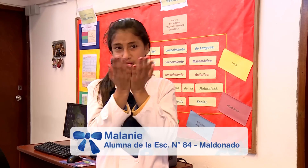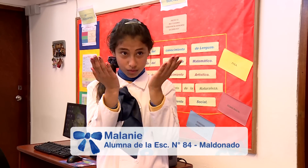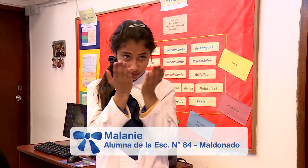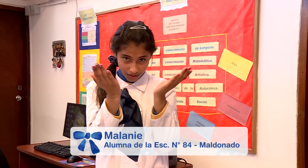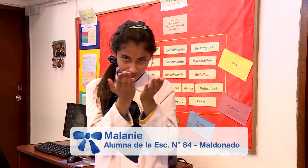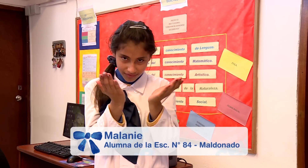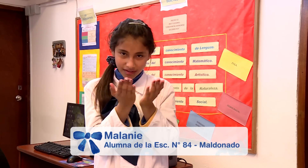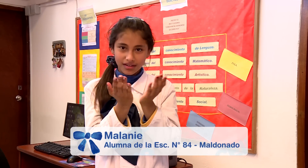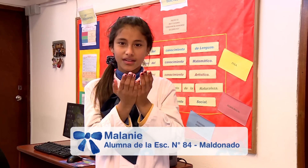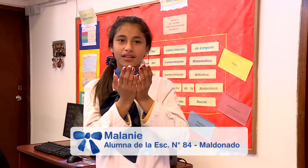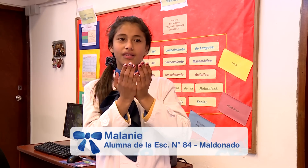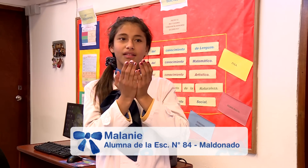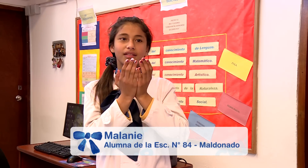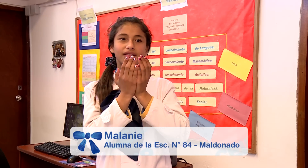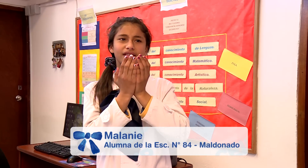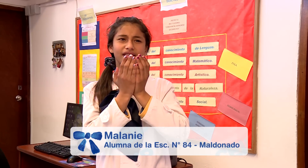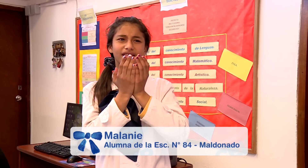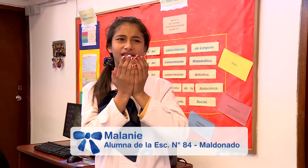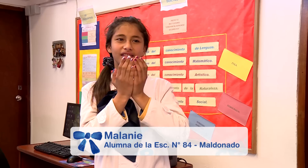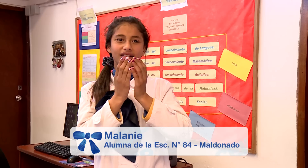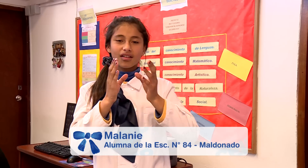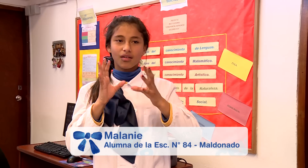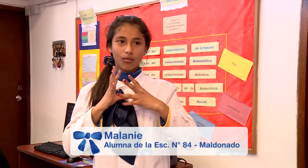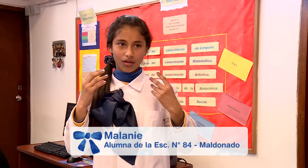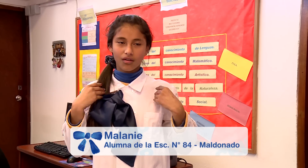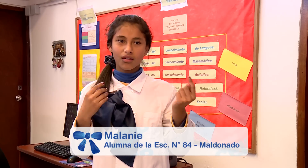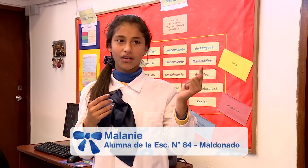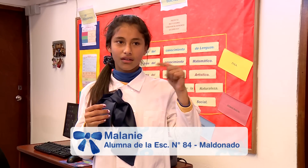Voy a la escuela, me gusta estudiar.